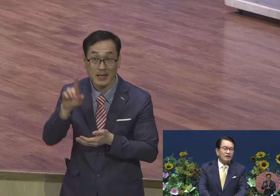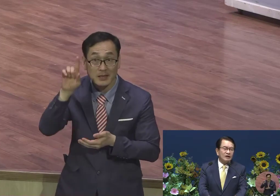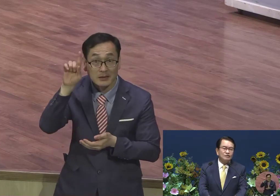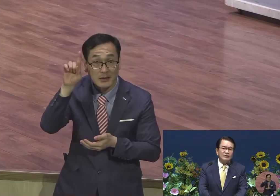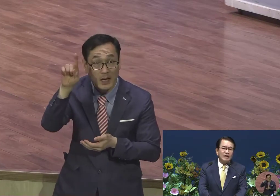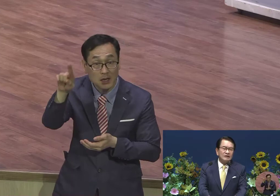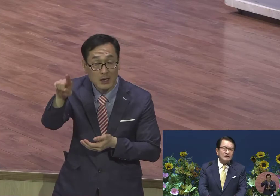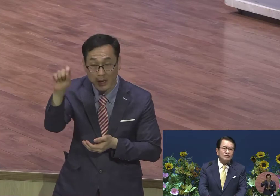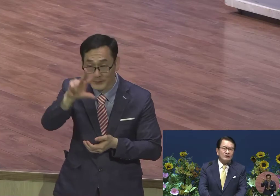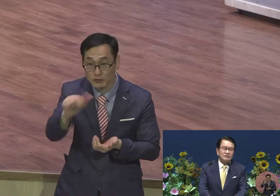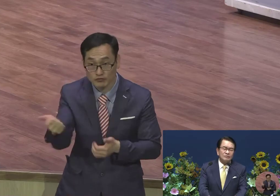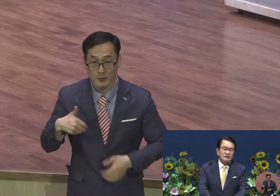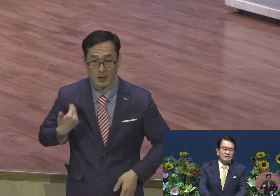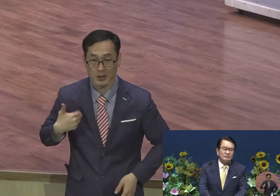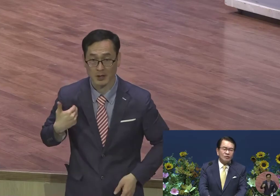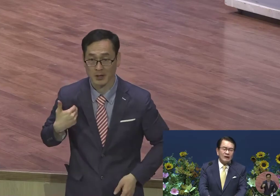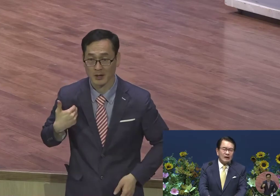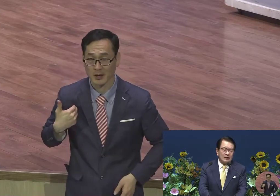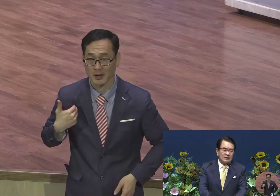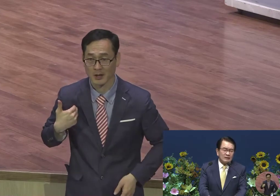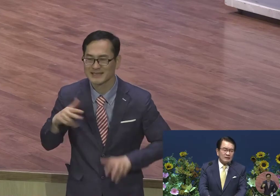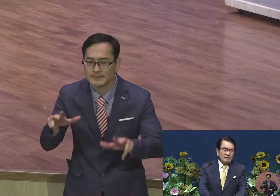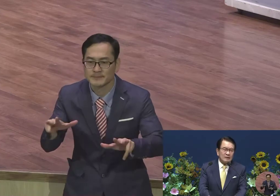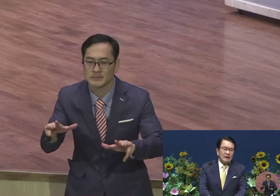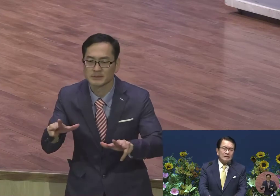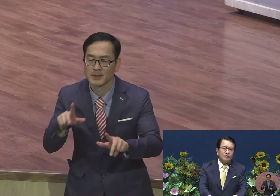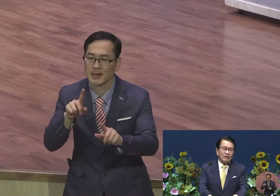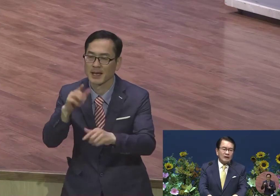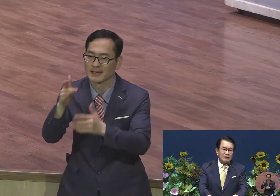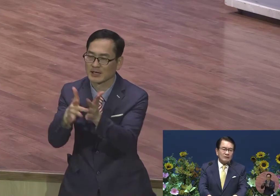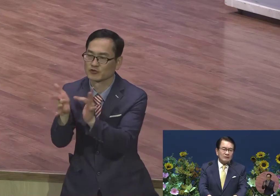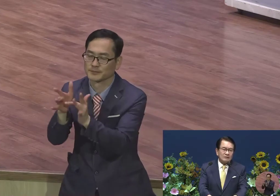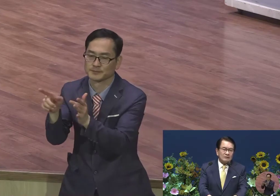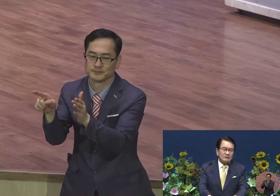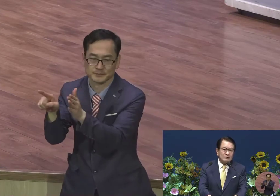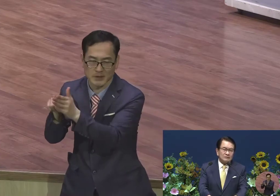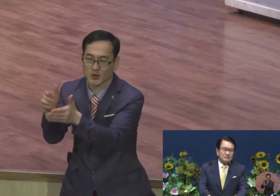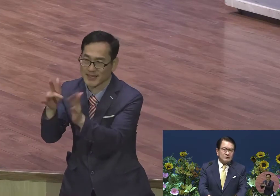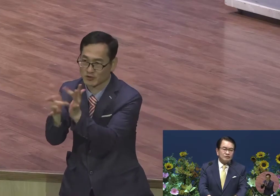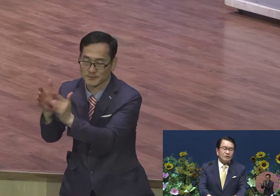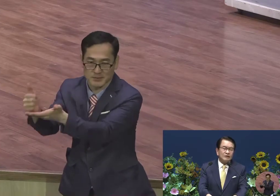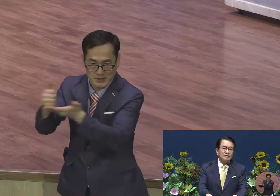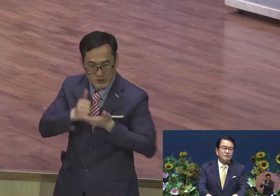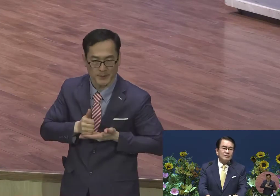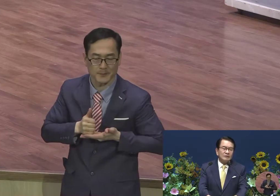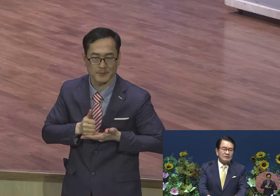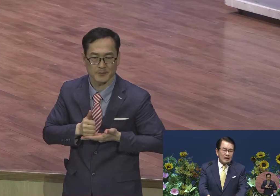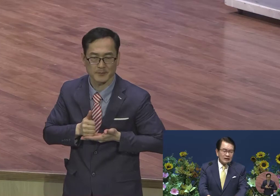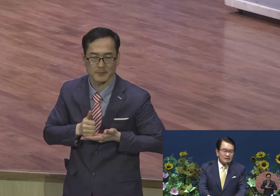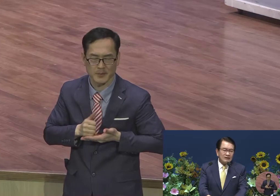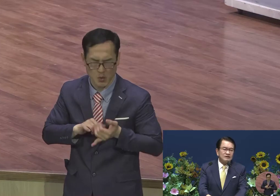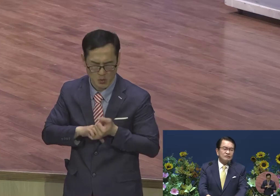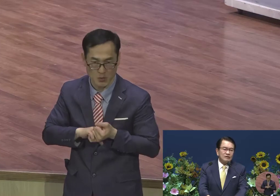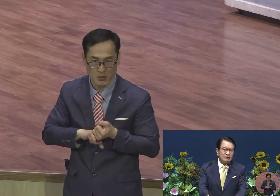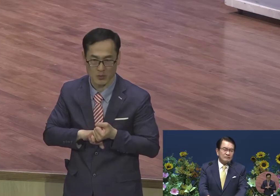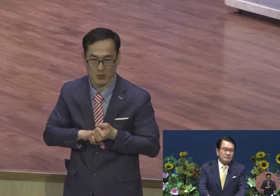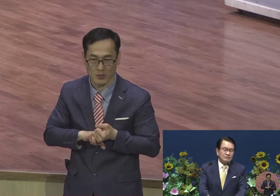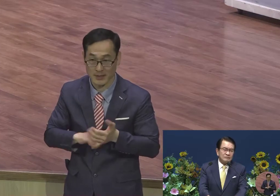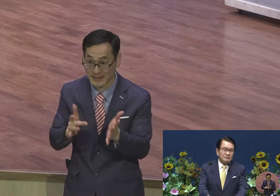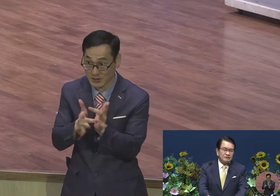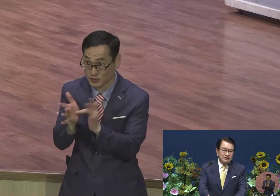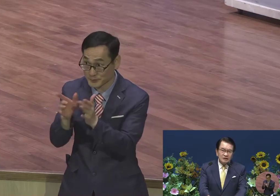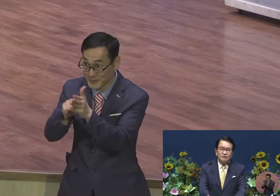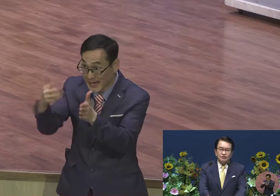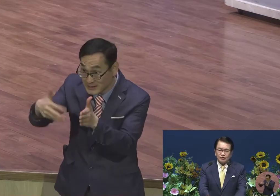일이 생길지 몰라 이 중에 내일 천국 갈지 일상일지 몰라 내일을 몰라 예수와 믿음은 당장 지올까요